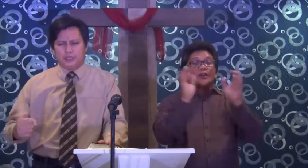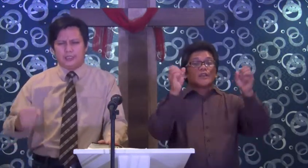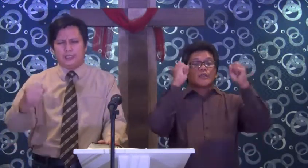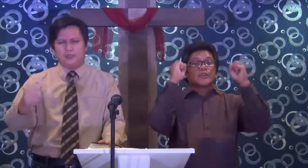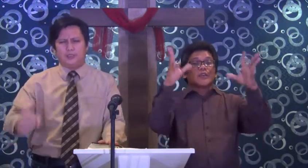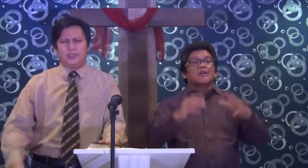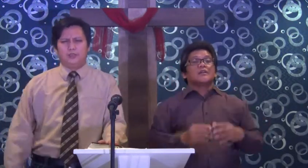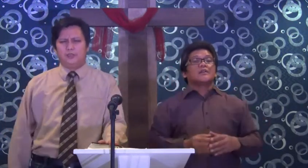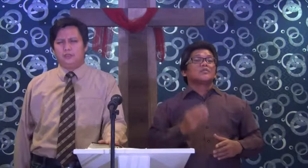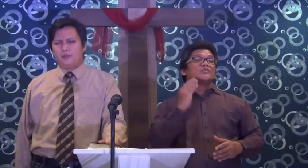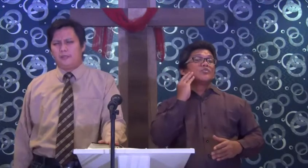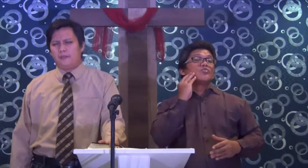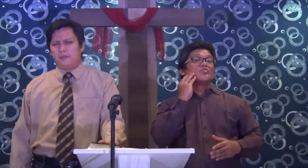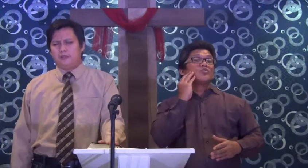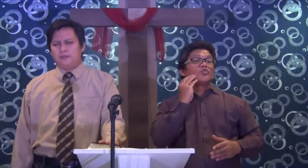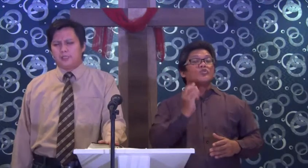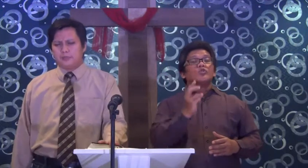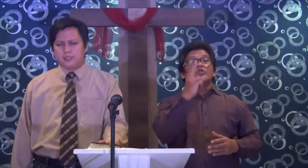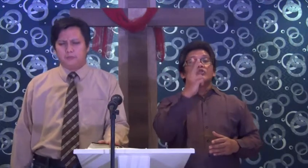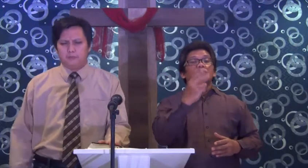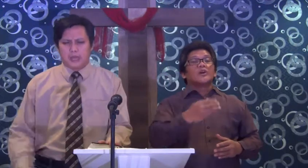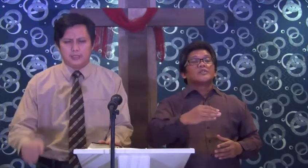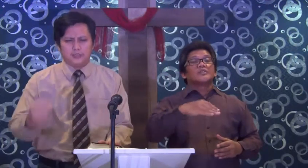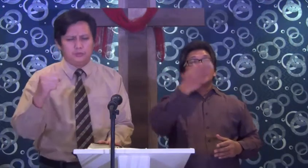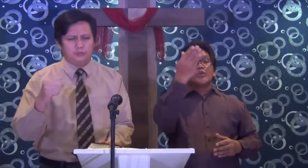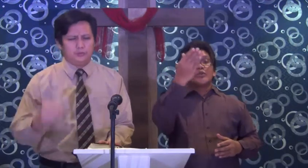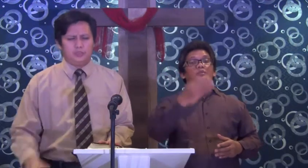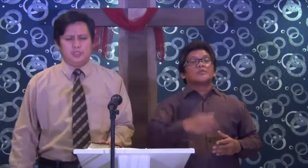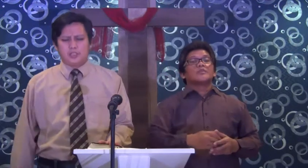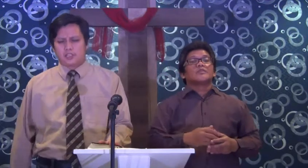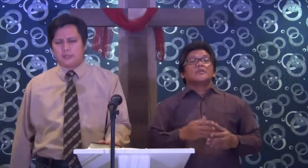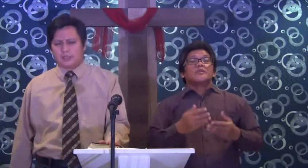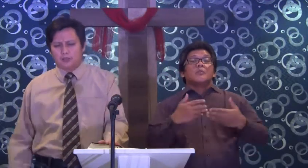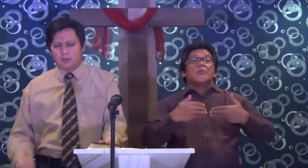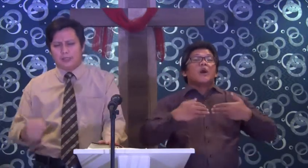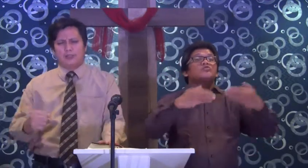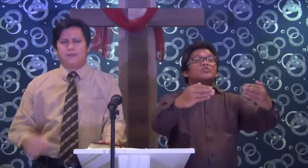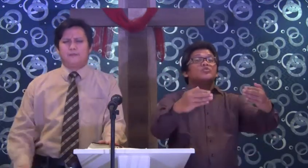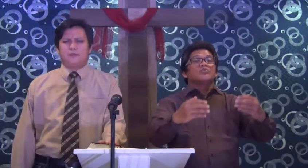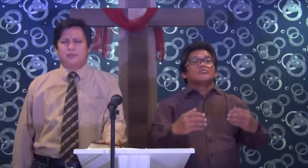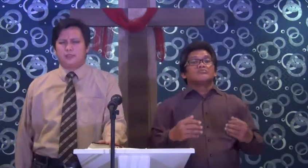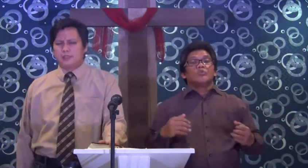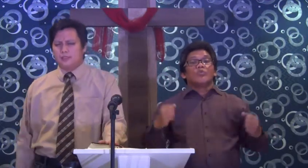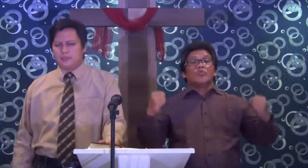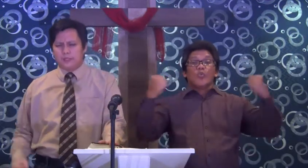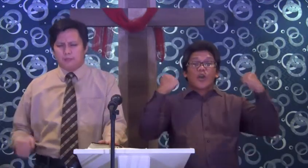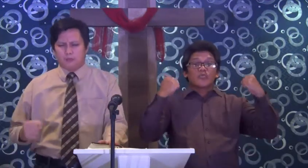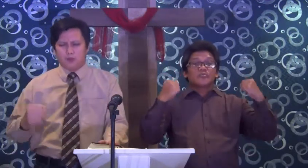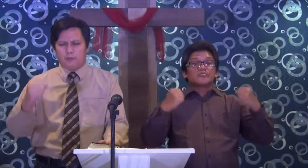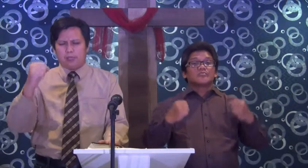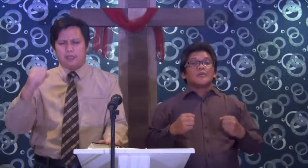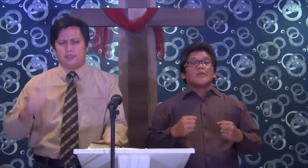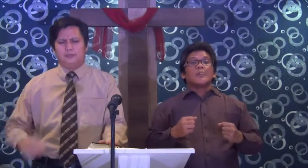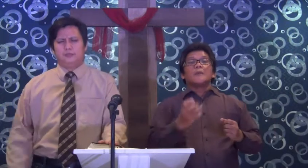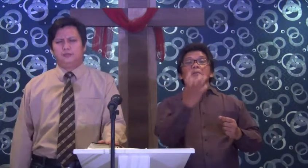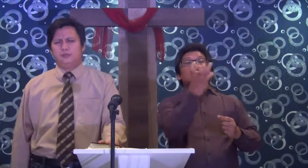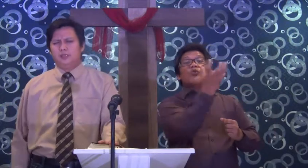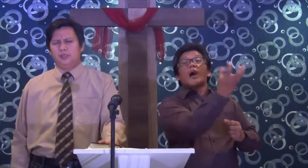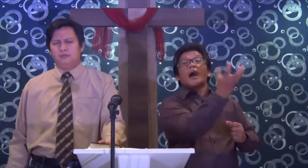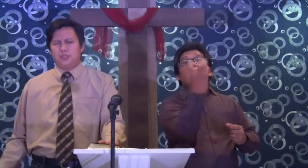Dan usianya kedua tahun, biar semakin maju, semakin kuat, semakin berbuah